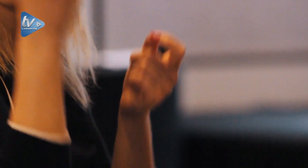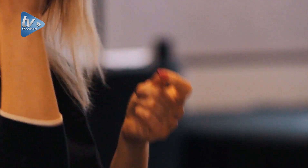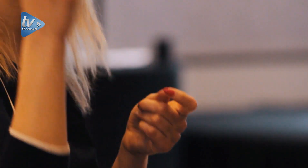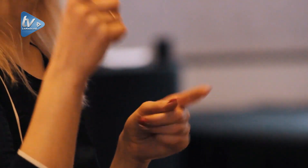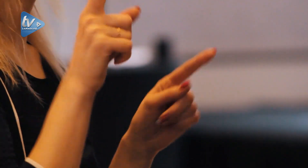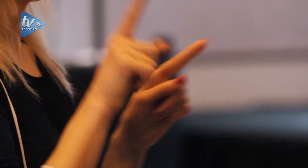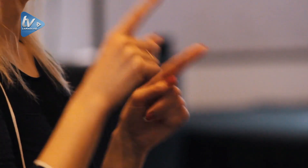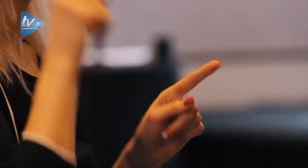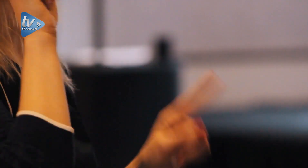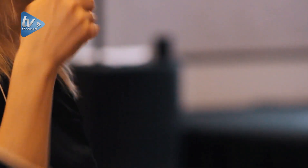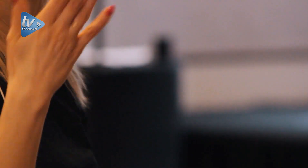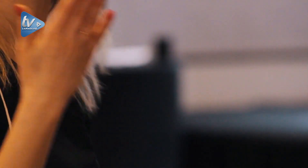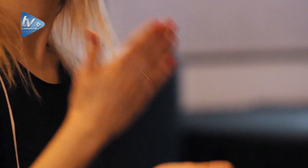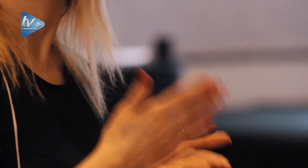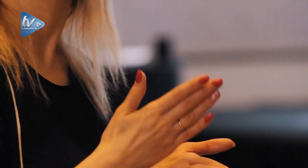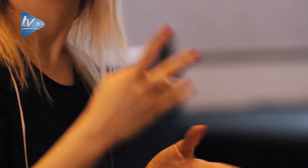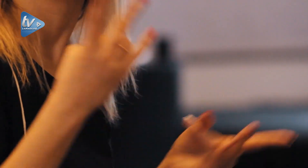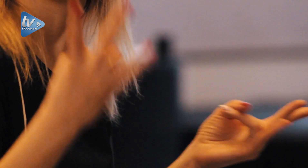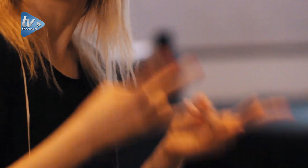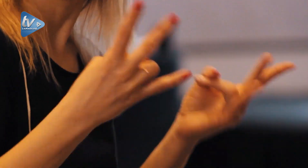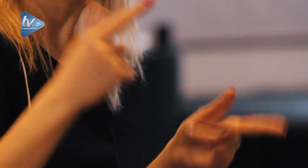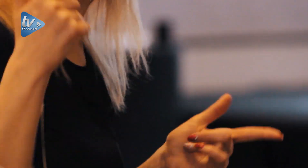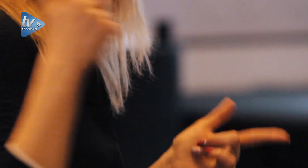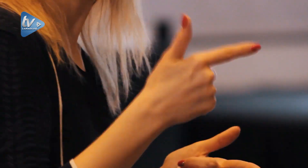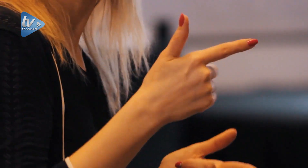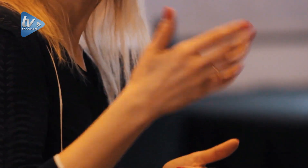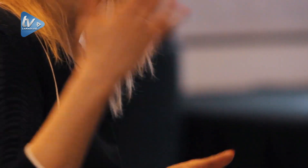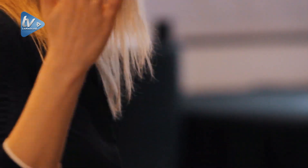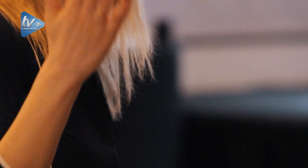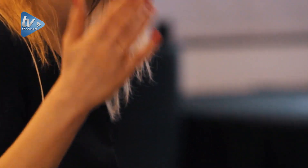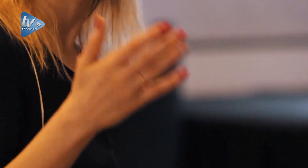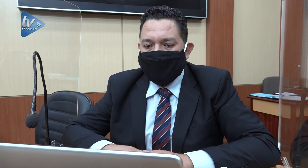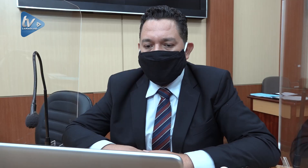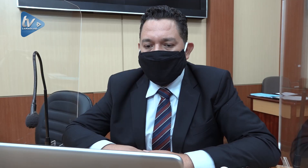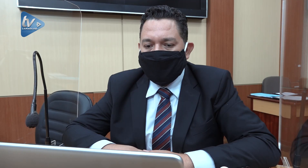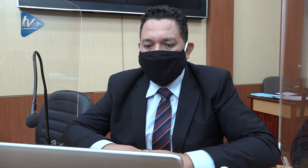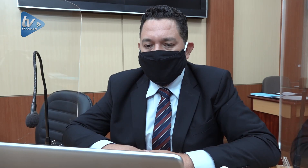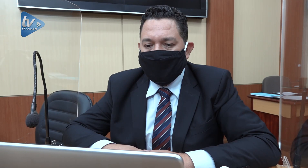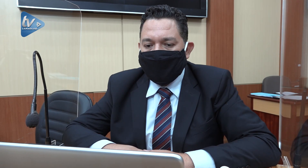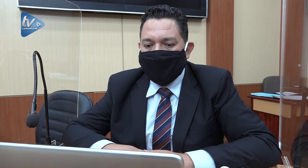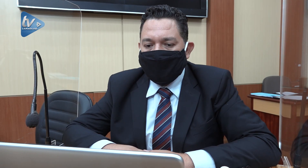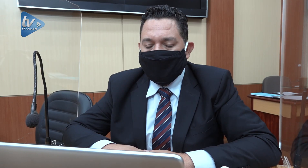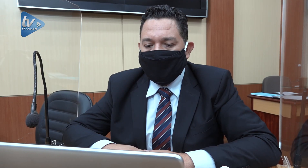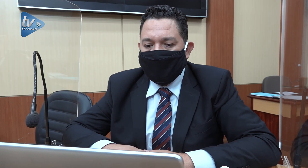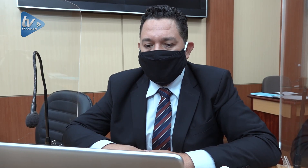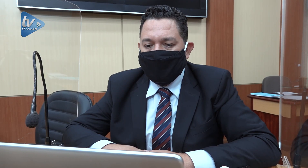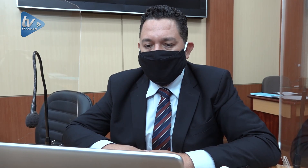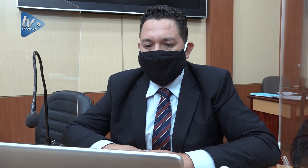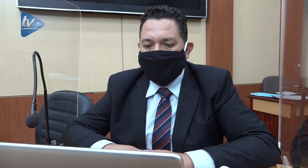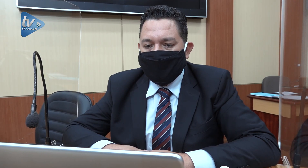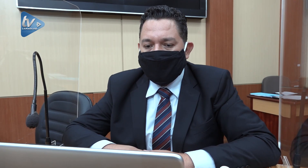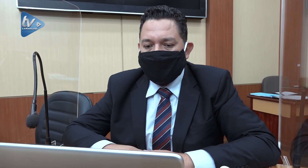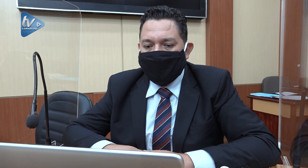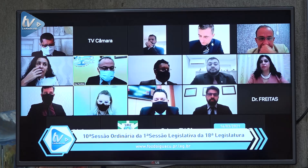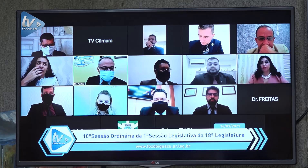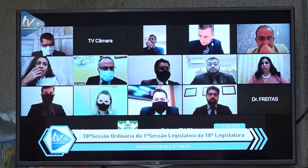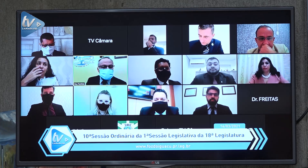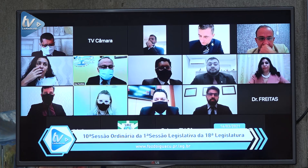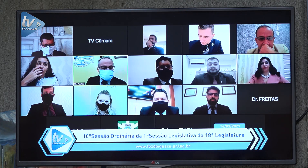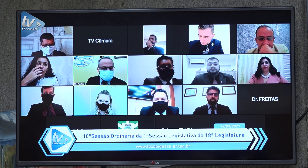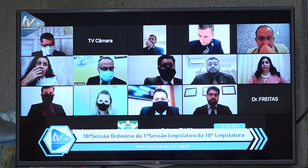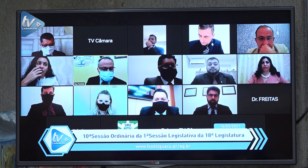Libras, com base na Lei 2055, de 96. O requerimento de autoria do vereador João Morales